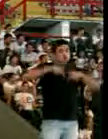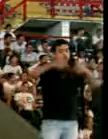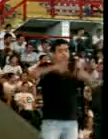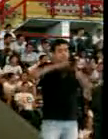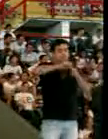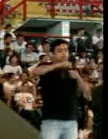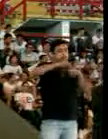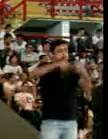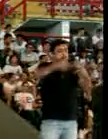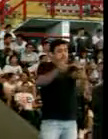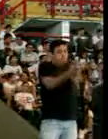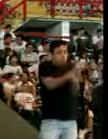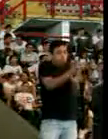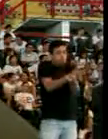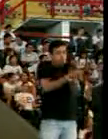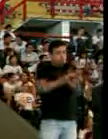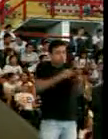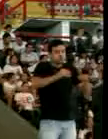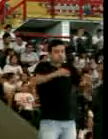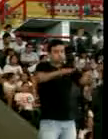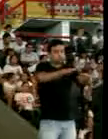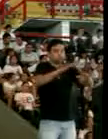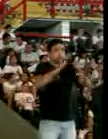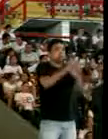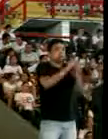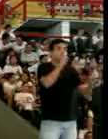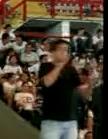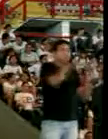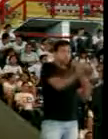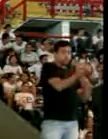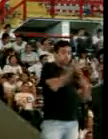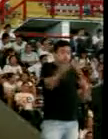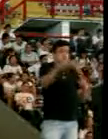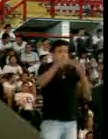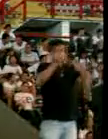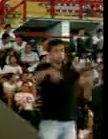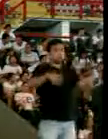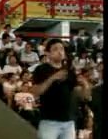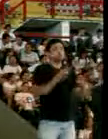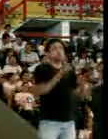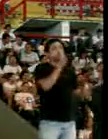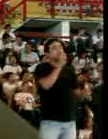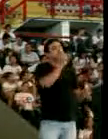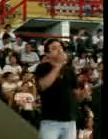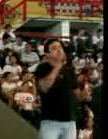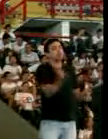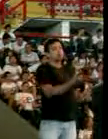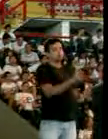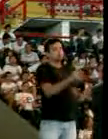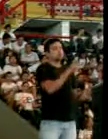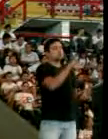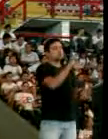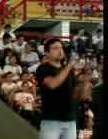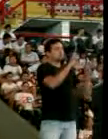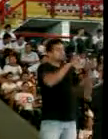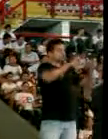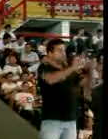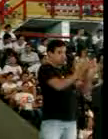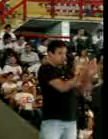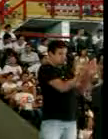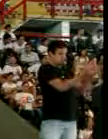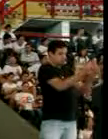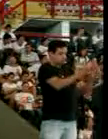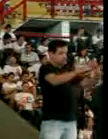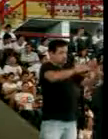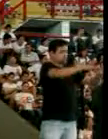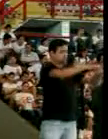da humanidade, a ação da sociedade. O que é que acontece, então, com a